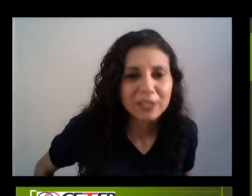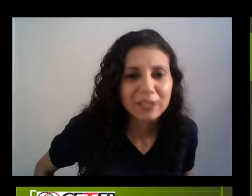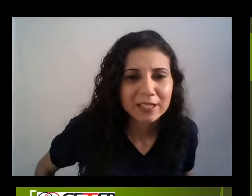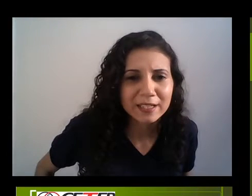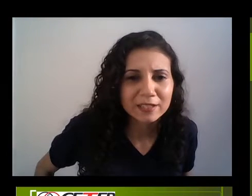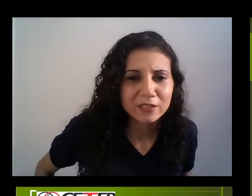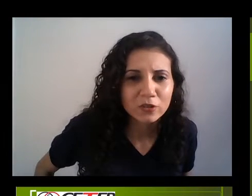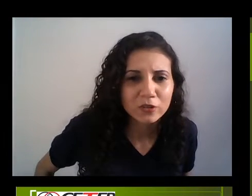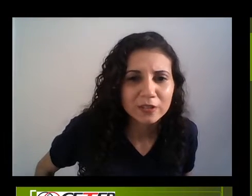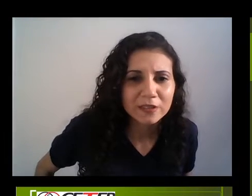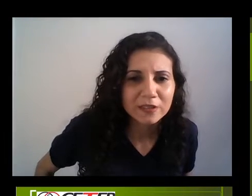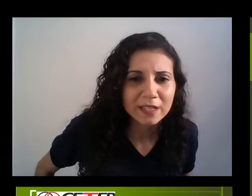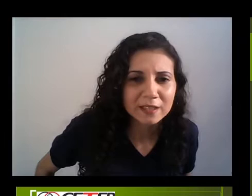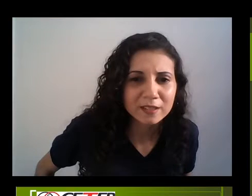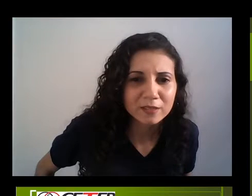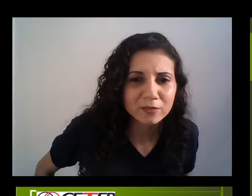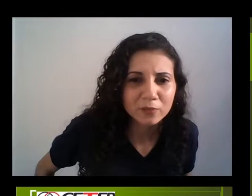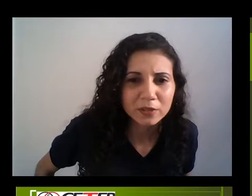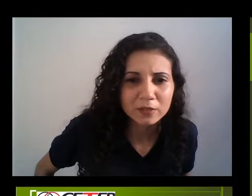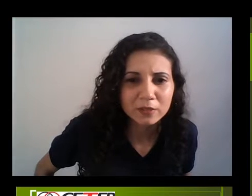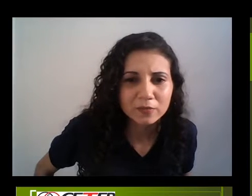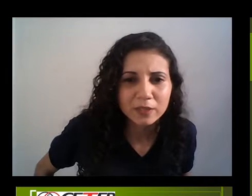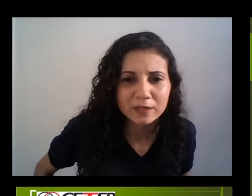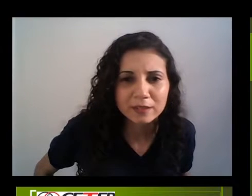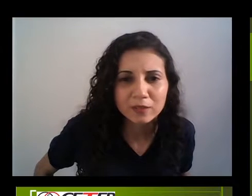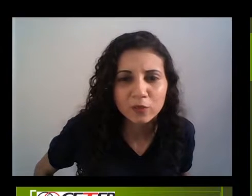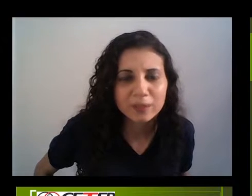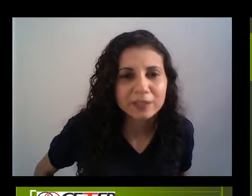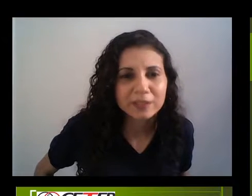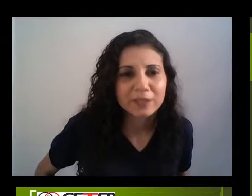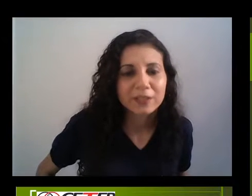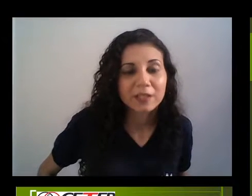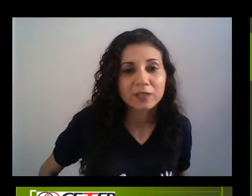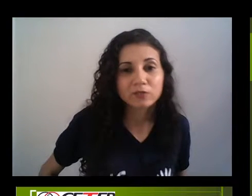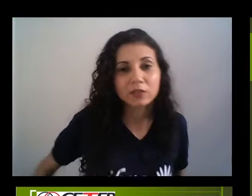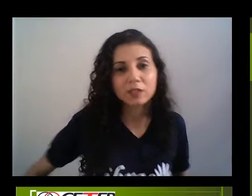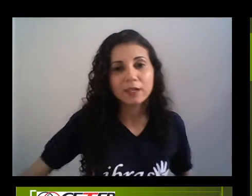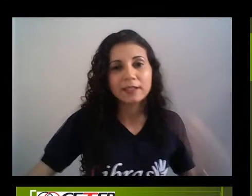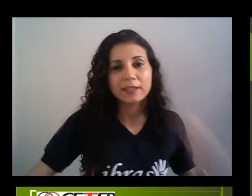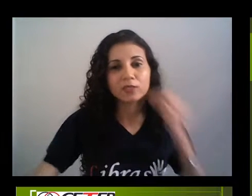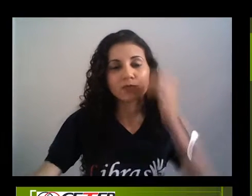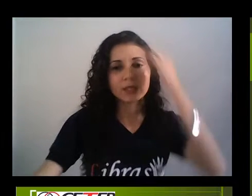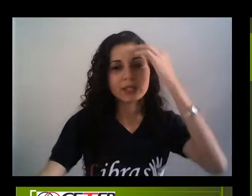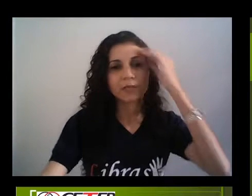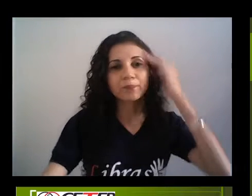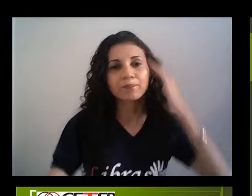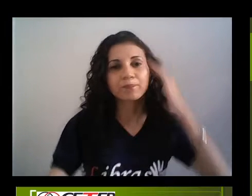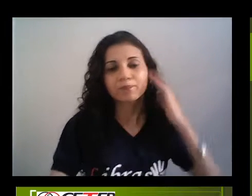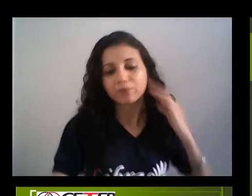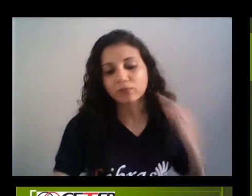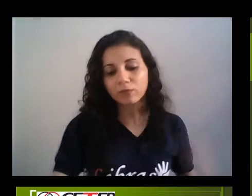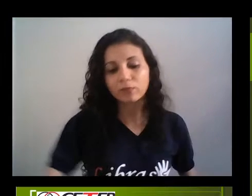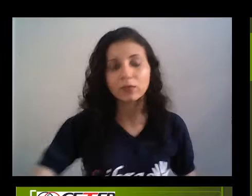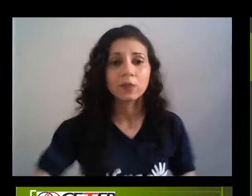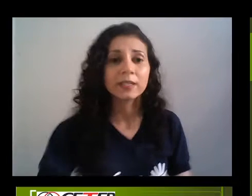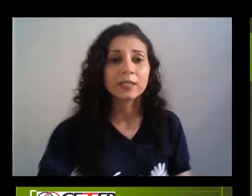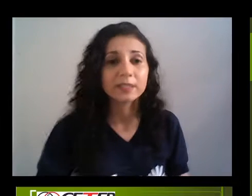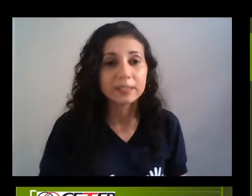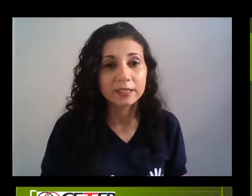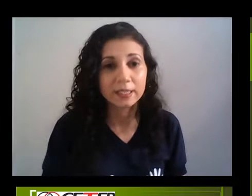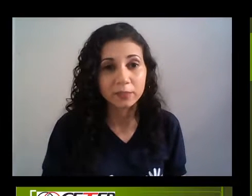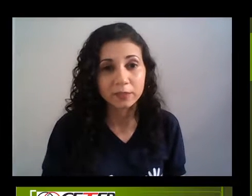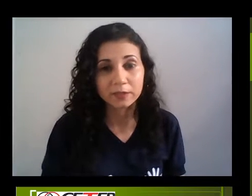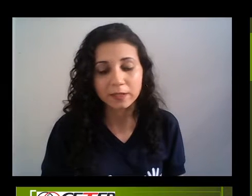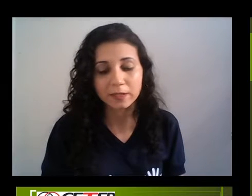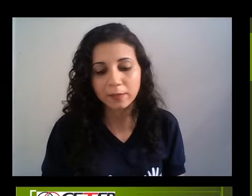Mas o que é esse 2S, dormir, 1S, como assim? O que é isso? Isso aqui não é a escrita